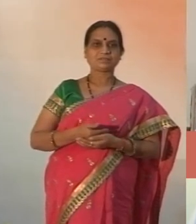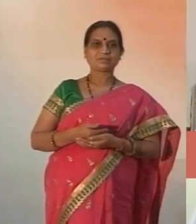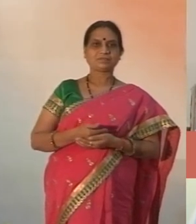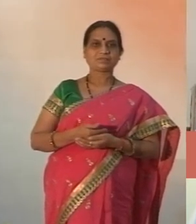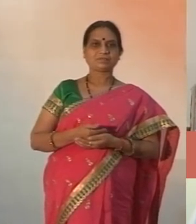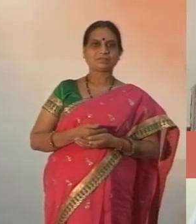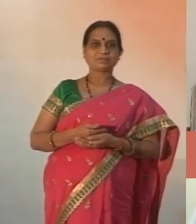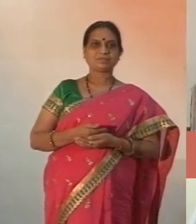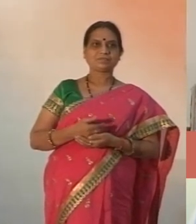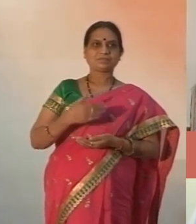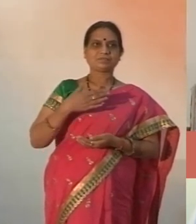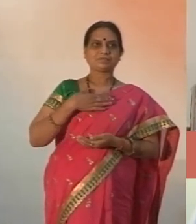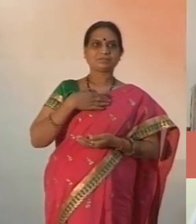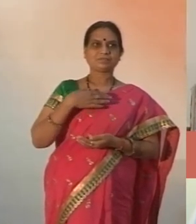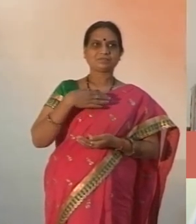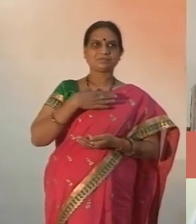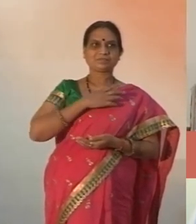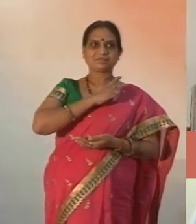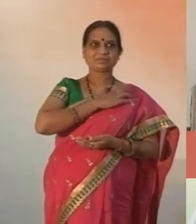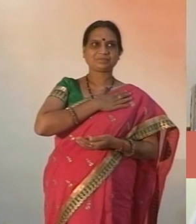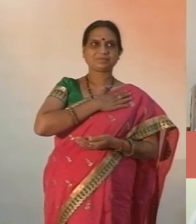मेरे जीवन में